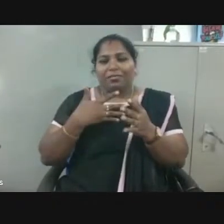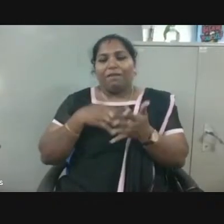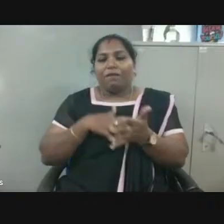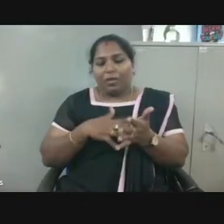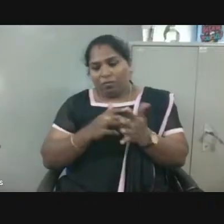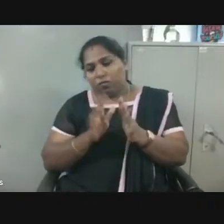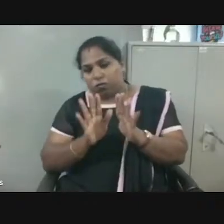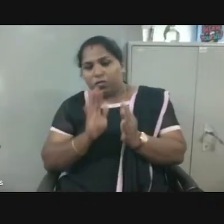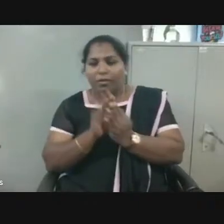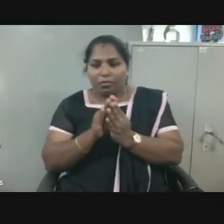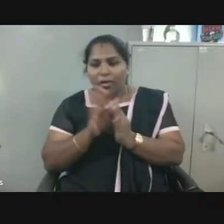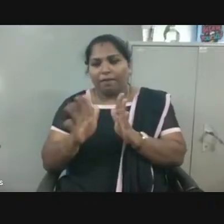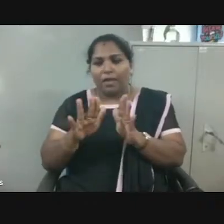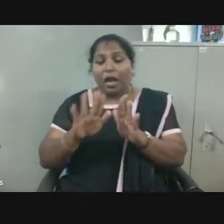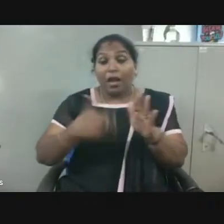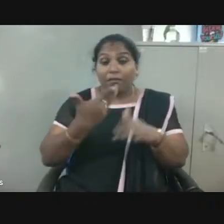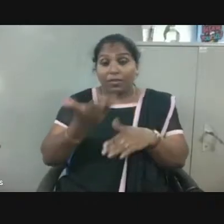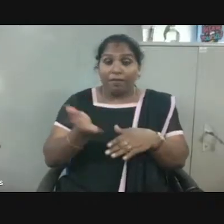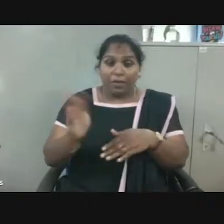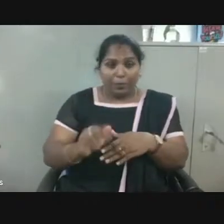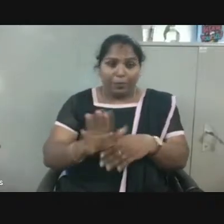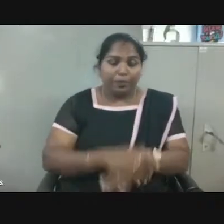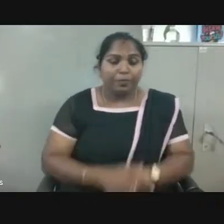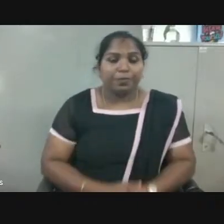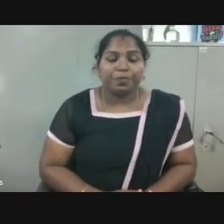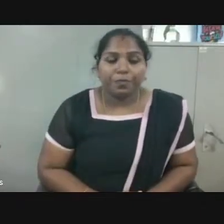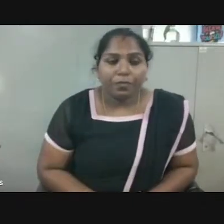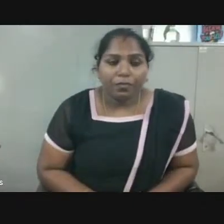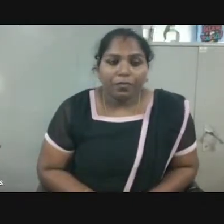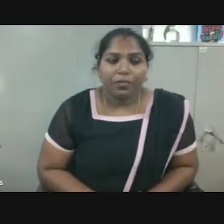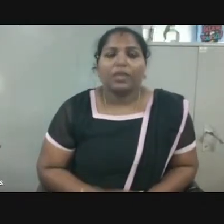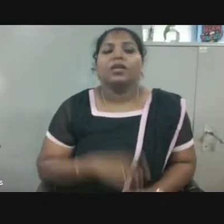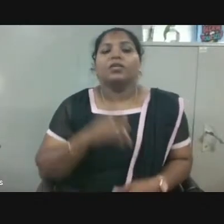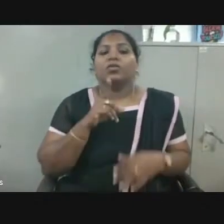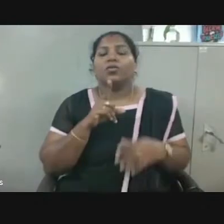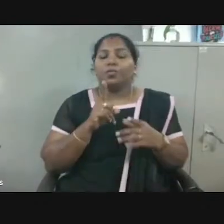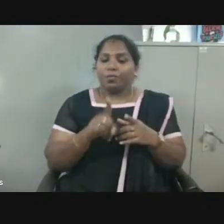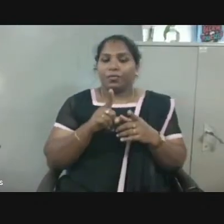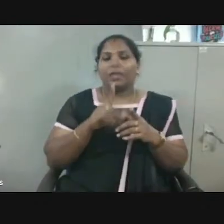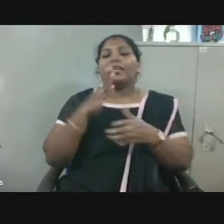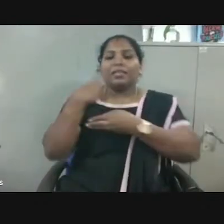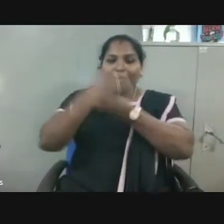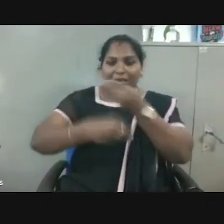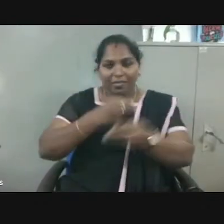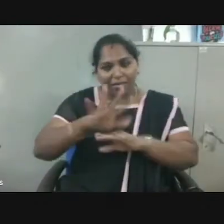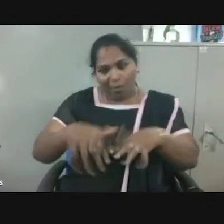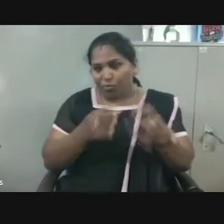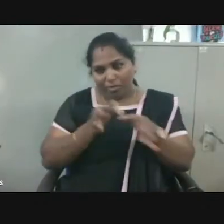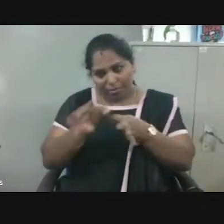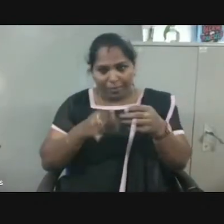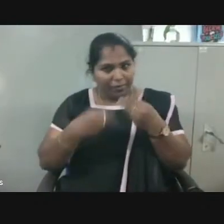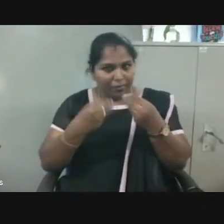കുറിച്ച് ഇന്ന് കൂടുതൽ പറയുന്നതുകൊണ്ടാണ് ഈ ഒരു അസുഖത്തിന്റെ മാത്രം എങ്ങനെയാണ് കൈമാറി വരുന്നു പറഞ്ഞത്. അപ്പോൾ